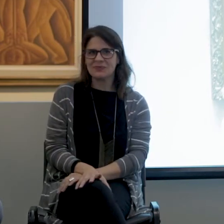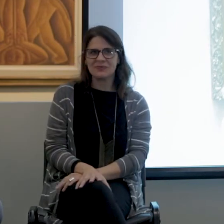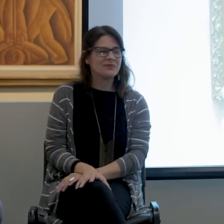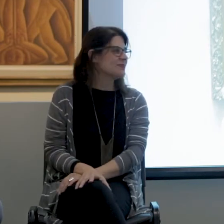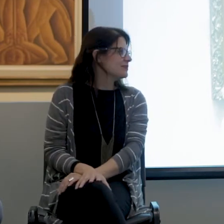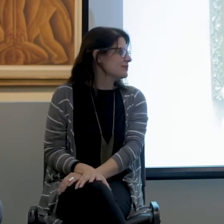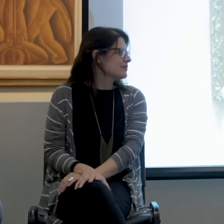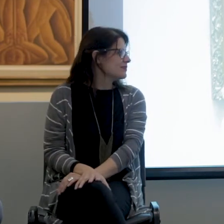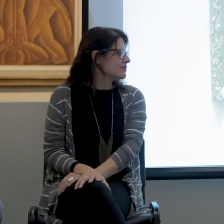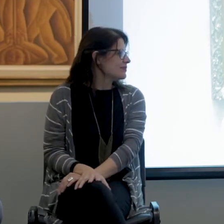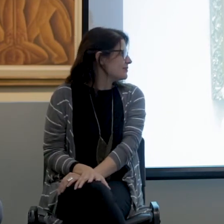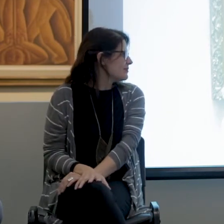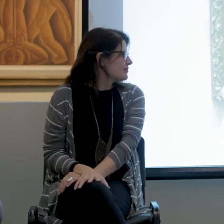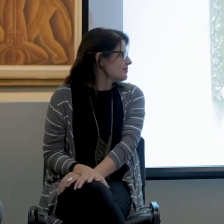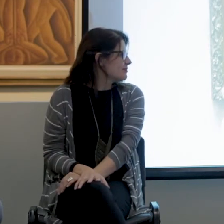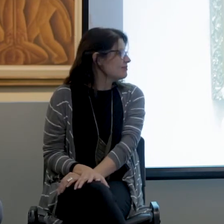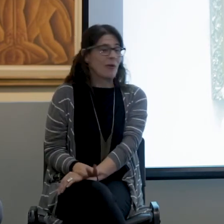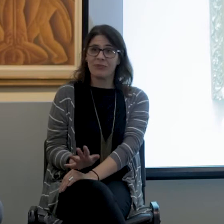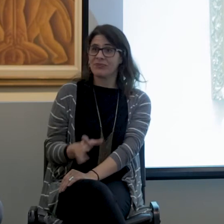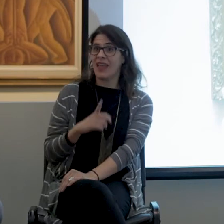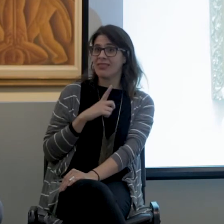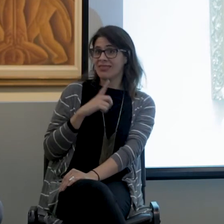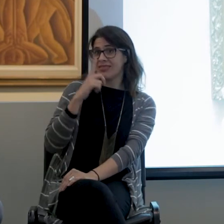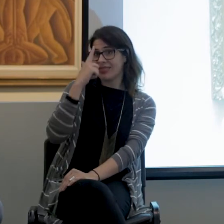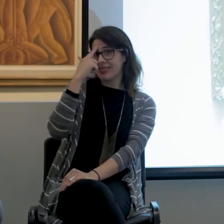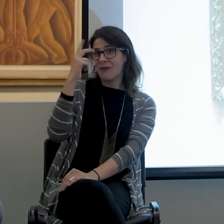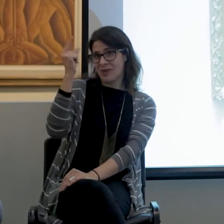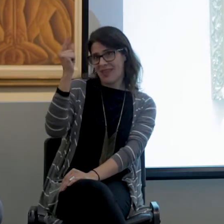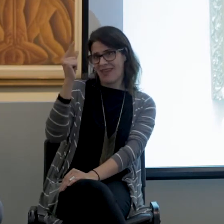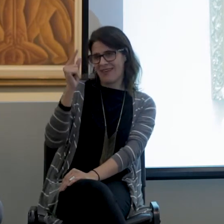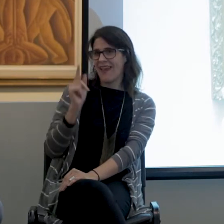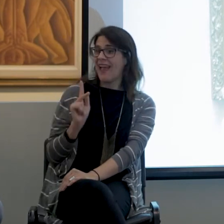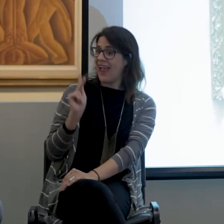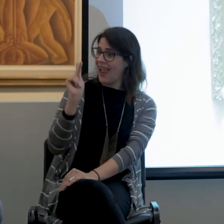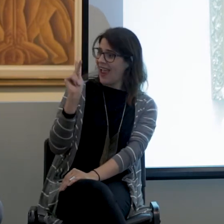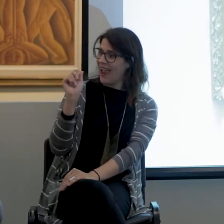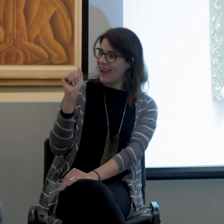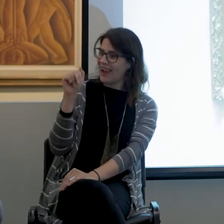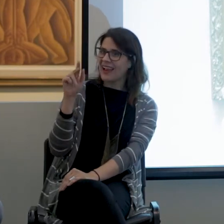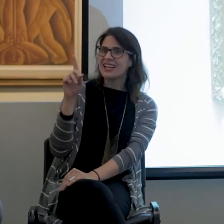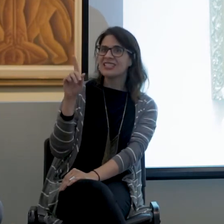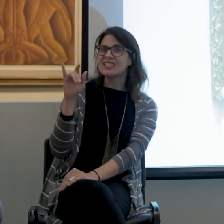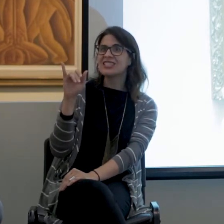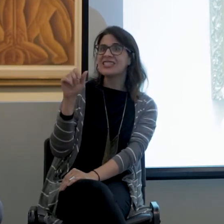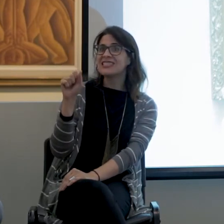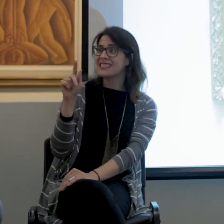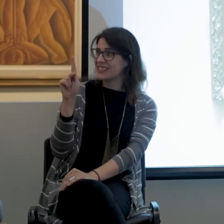Pô, tive uma ideia. Vamos deixar o Kandinsky para a semana que vem.